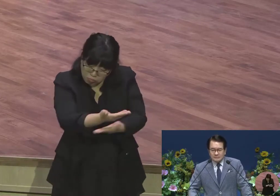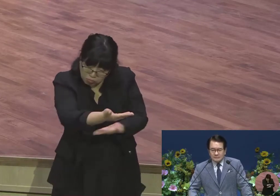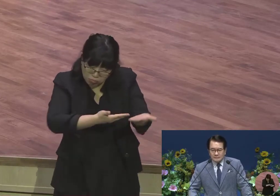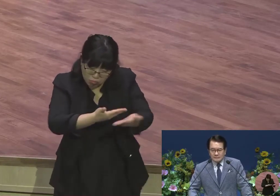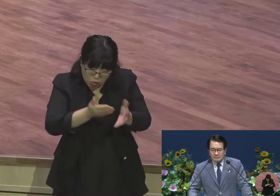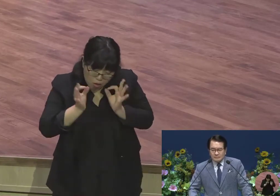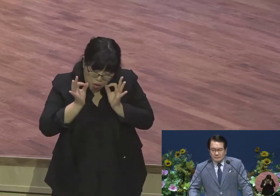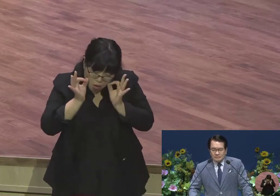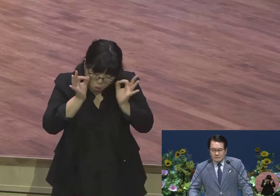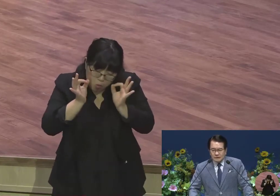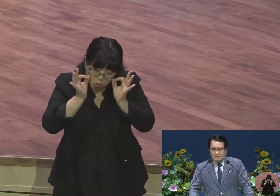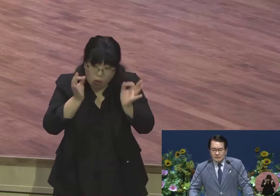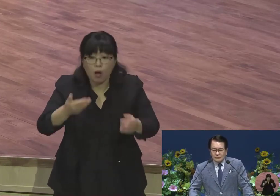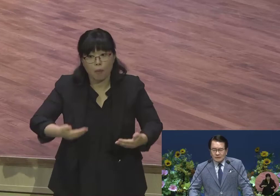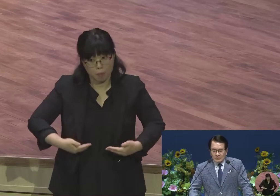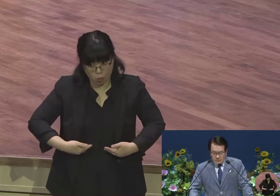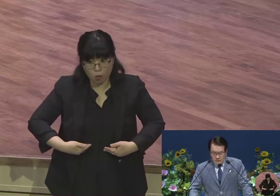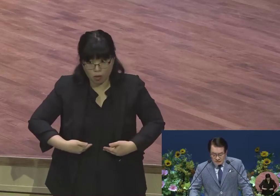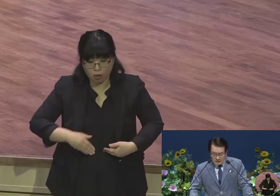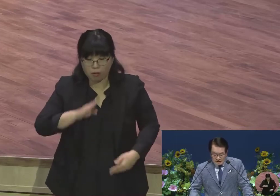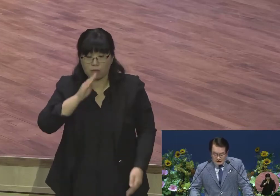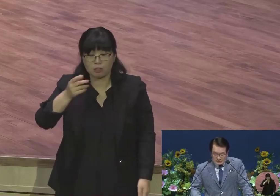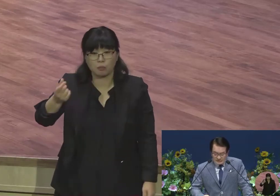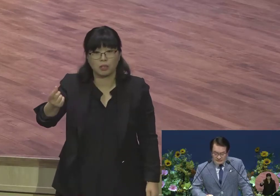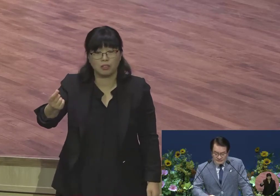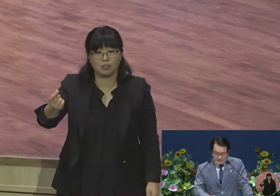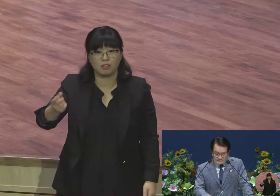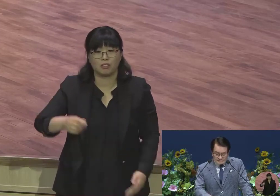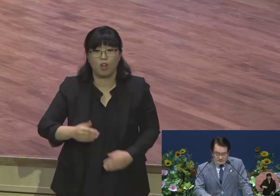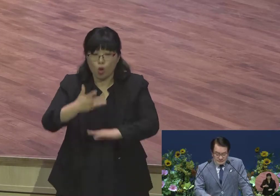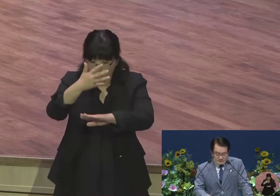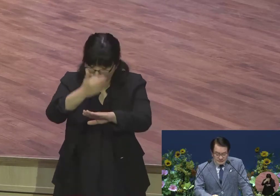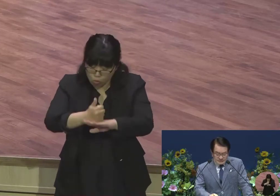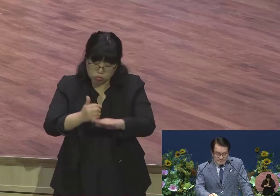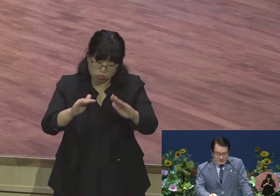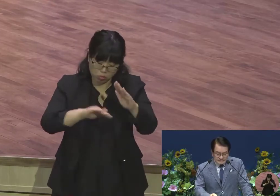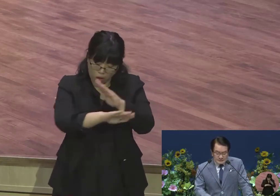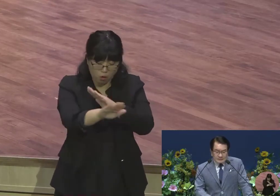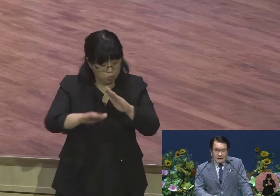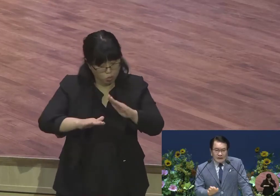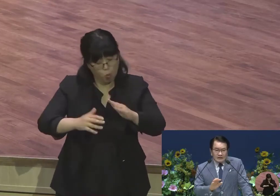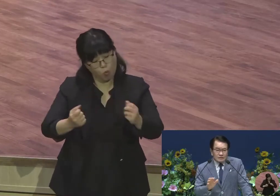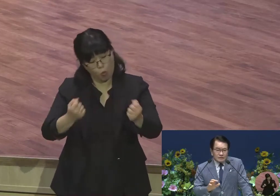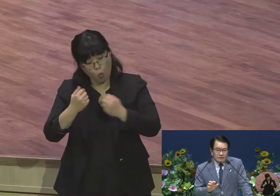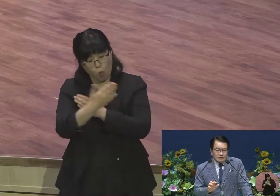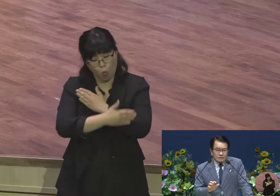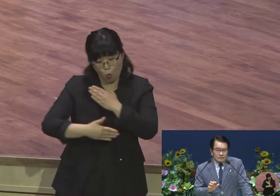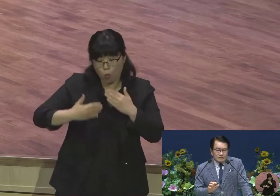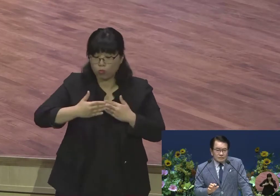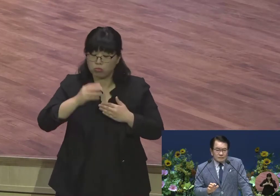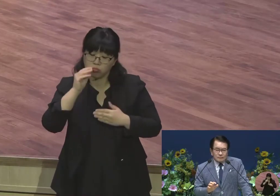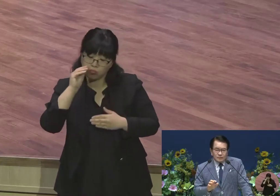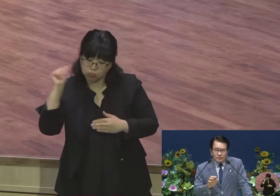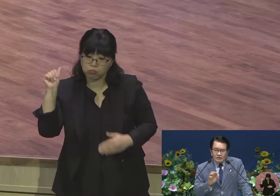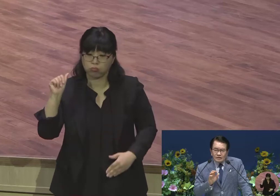가정이에요 영적으로 아주 건강한 가정이에요 그 안에는요